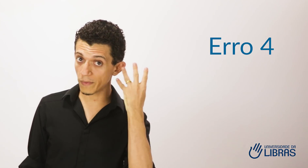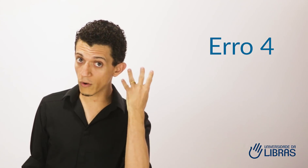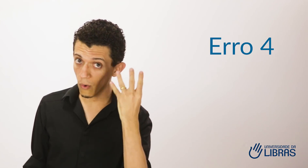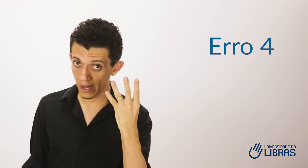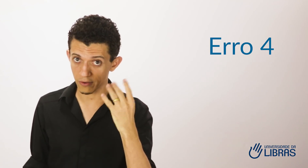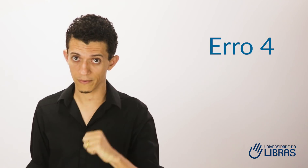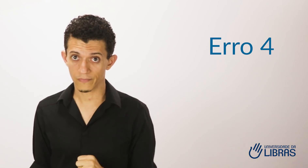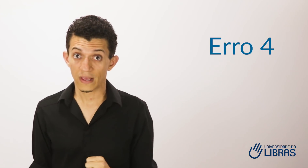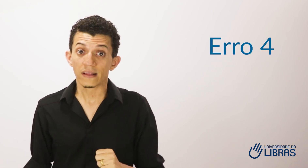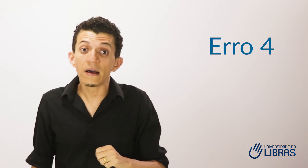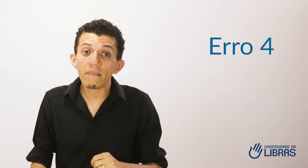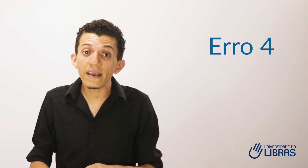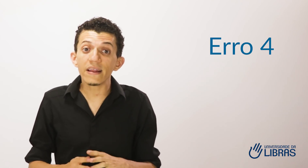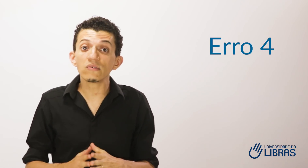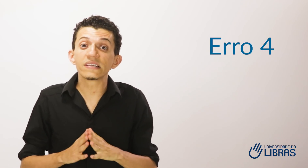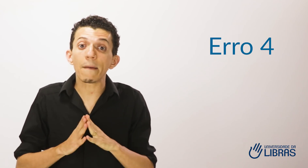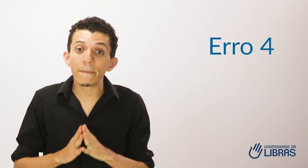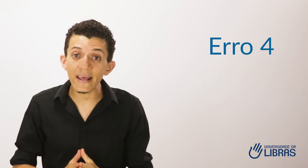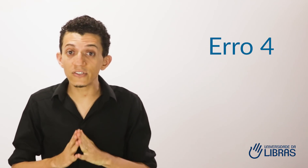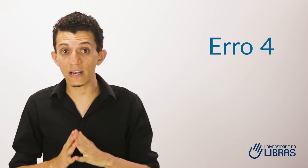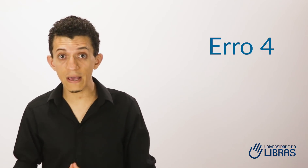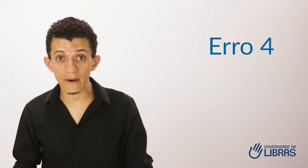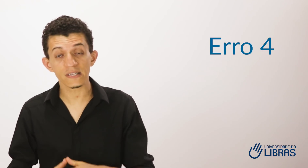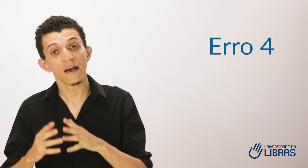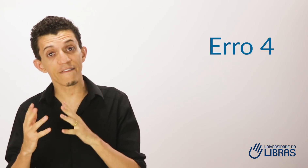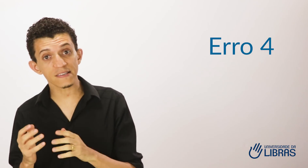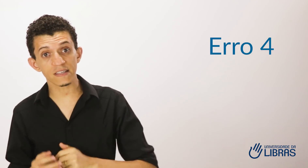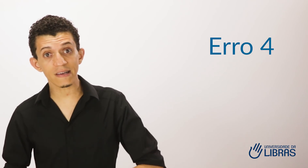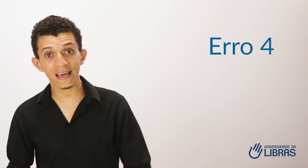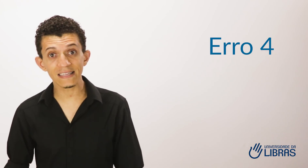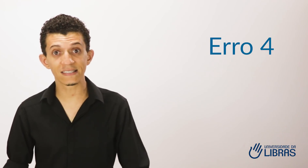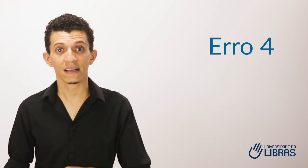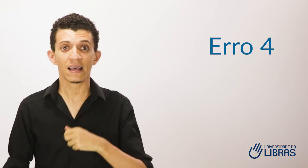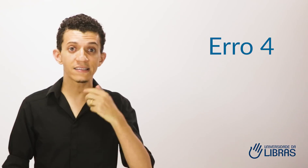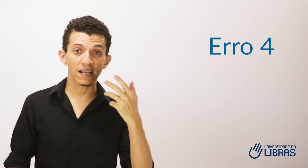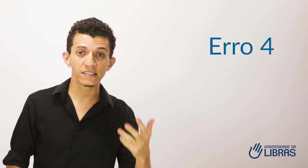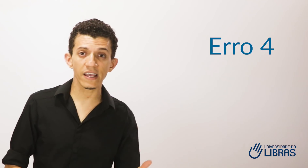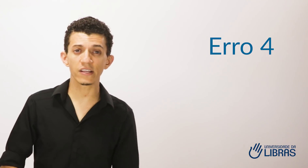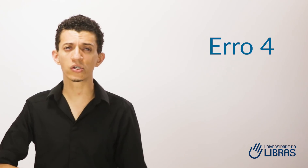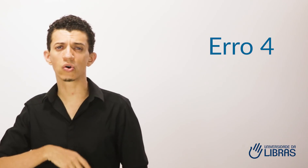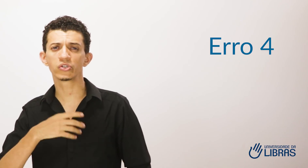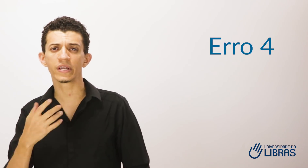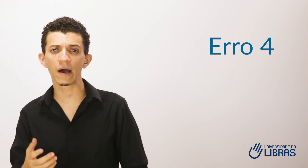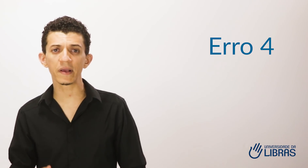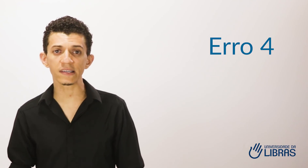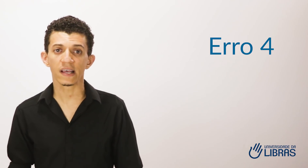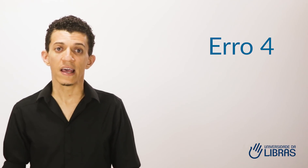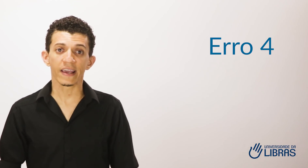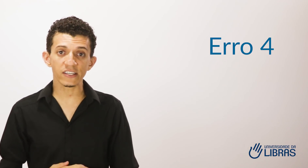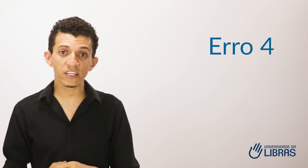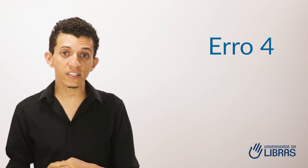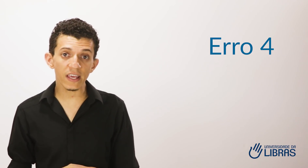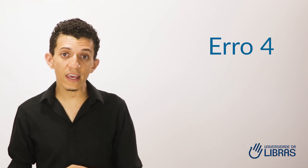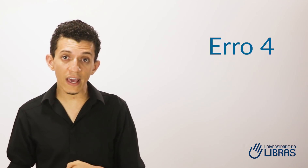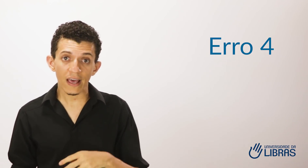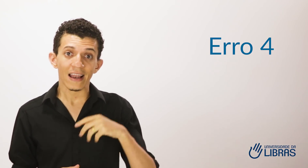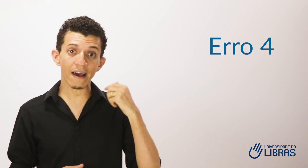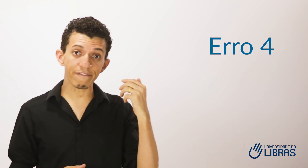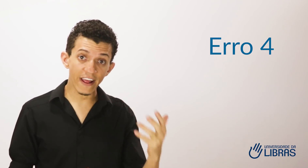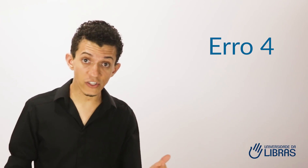número 4. Também não se aprende Libras fazendo aqueles exercícios ou dinâmicas que a gente tem que ir na frente